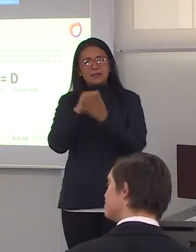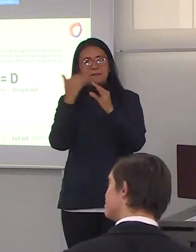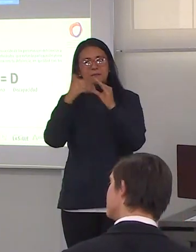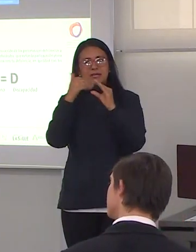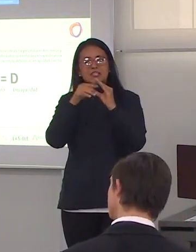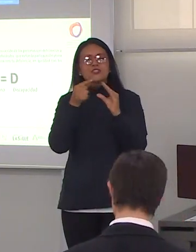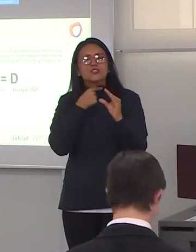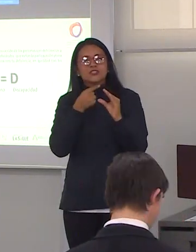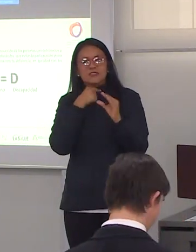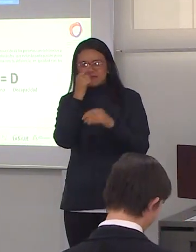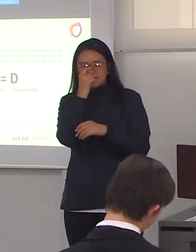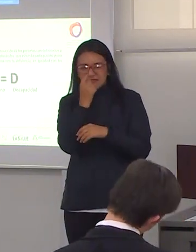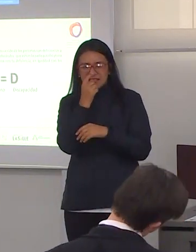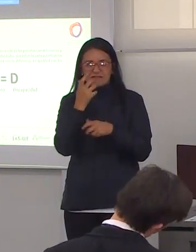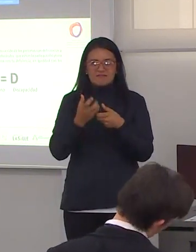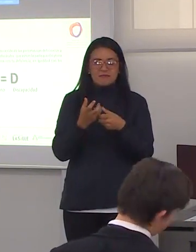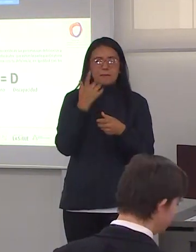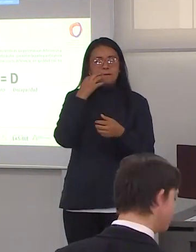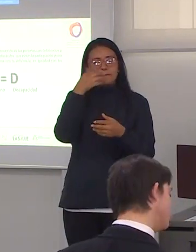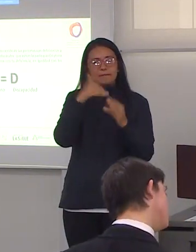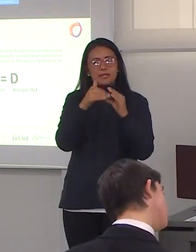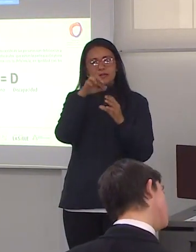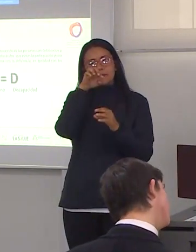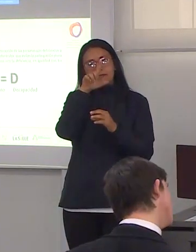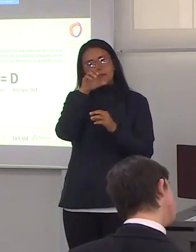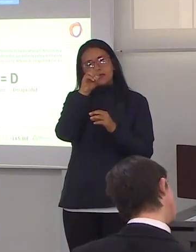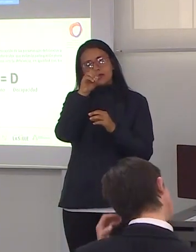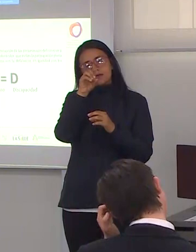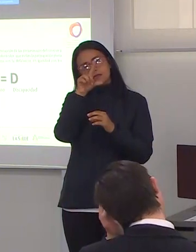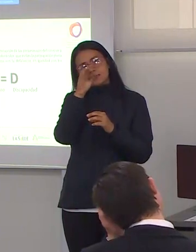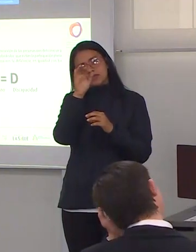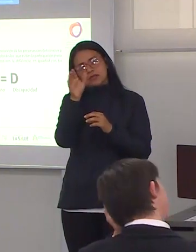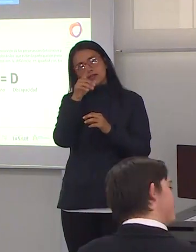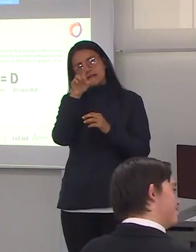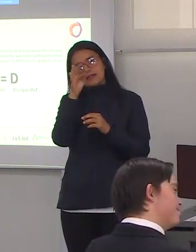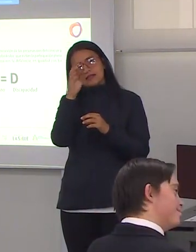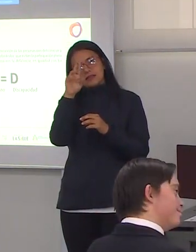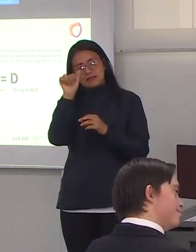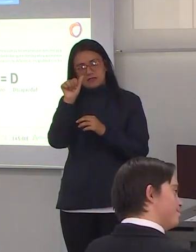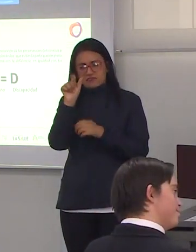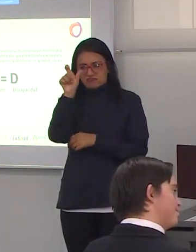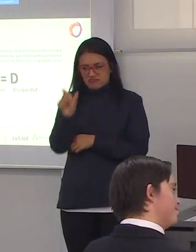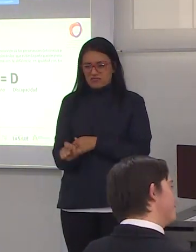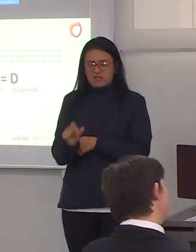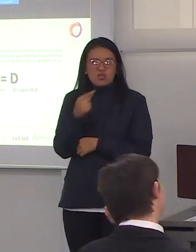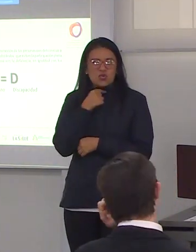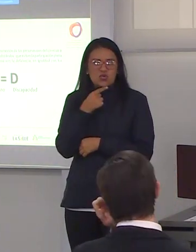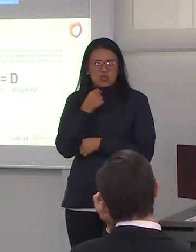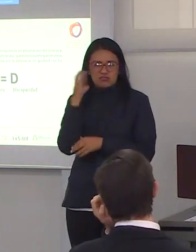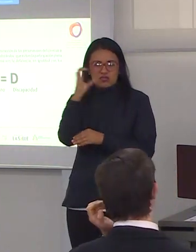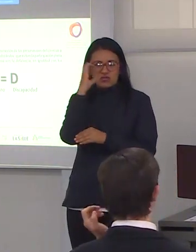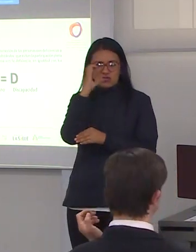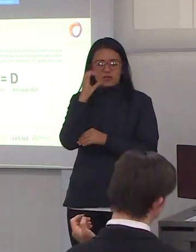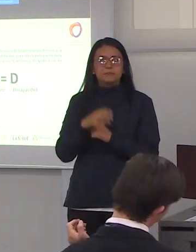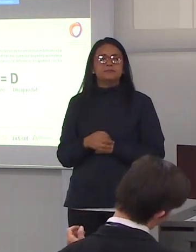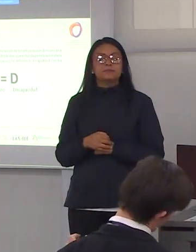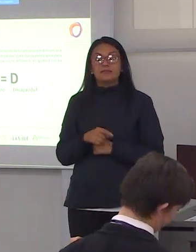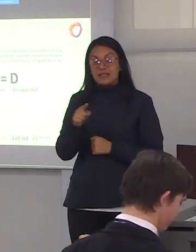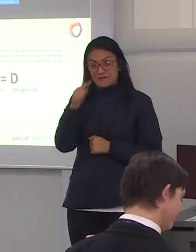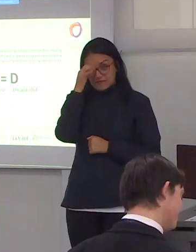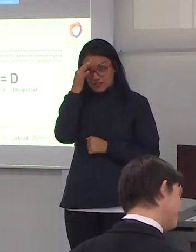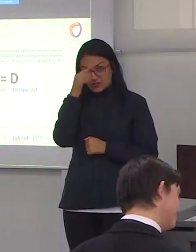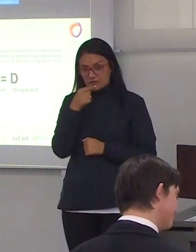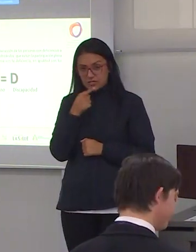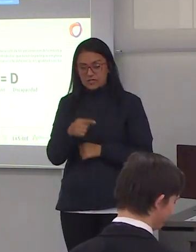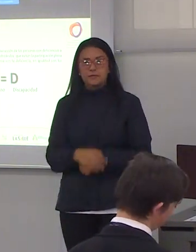¿se acuerdan de él? más bueno para Emiliano es un humorista colombiano este filósofo